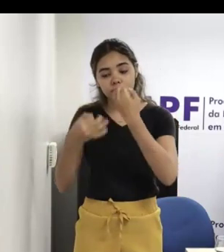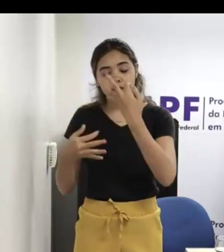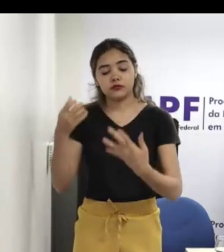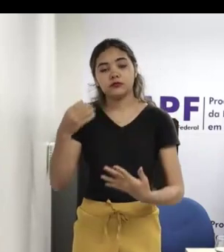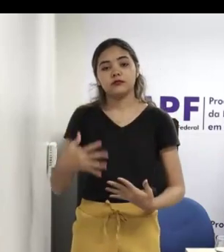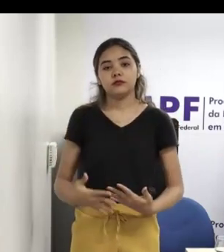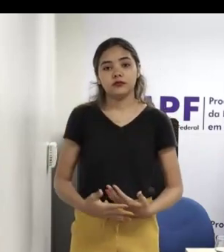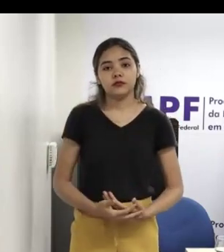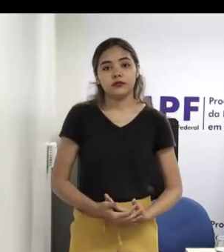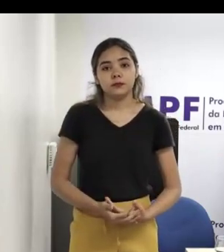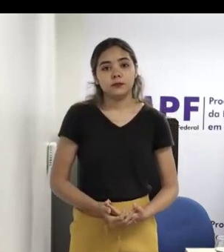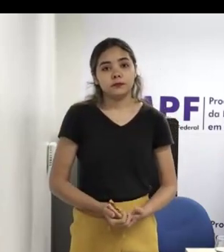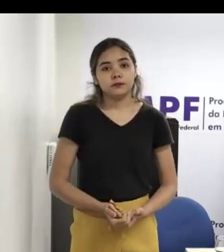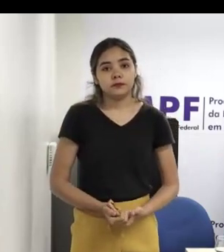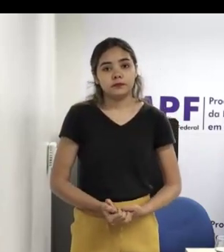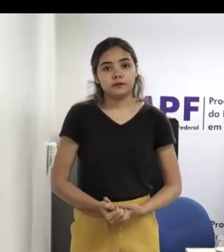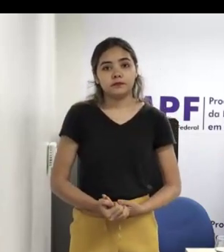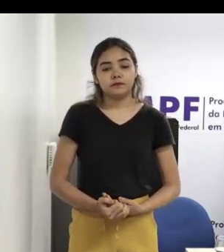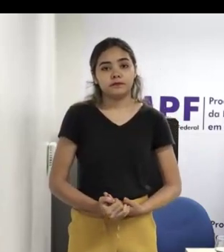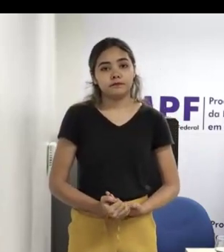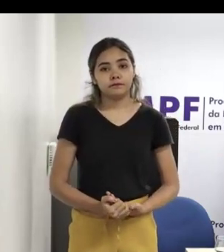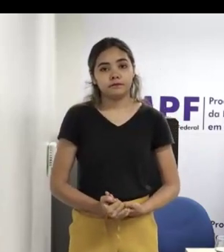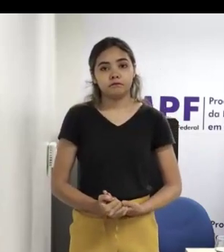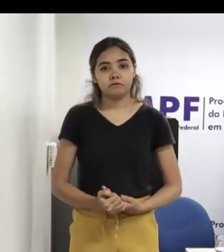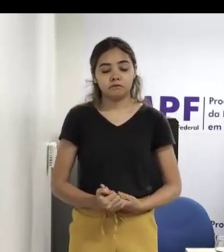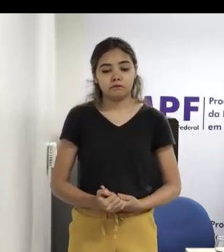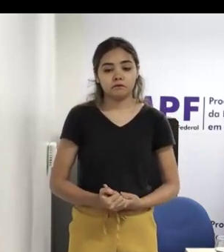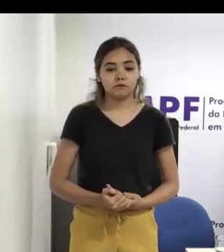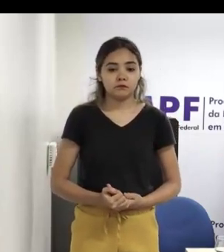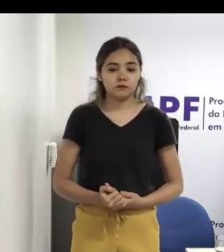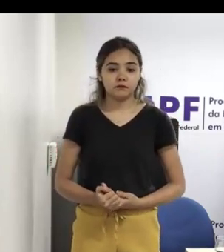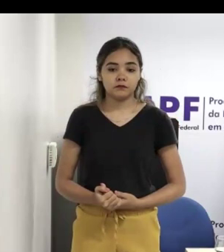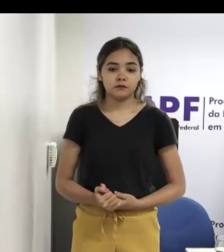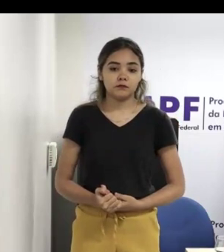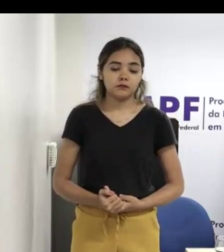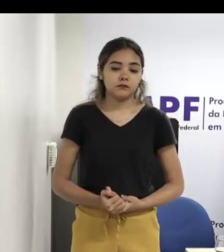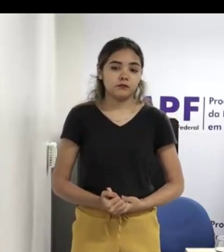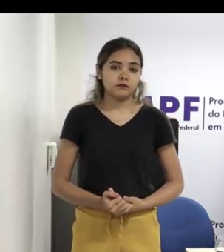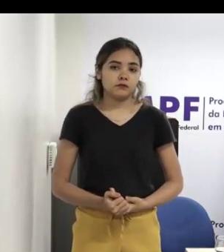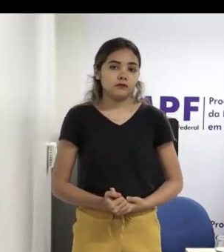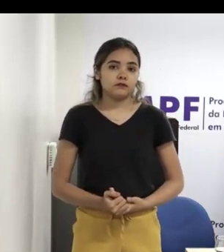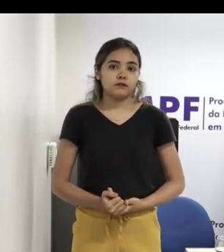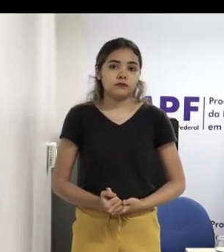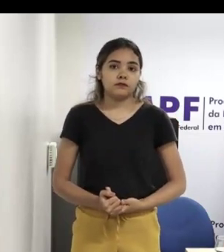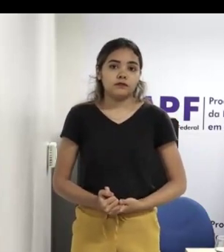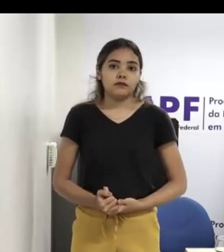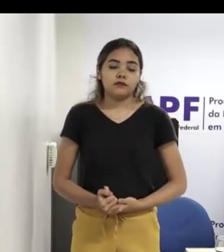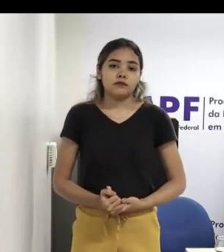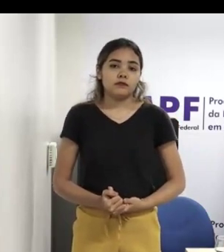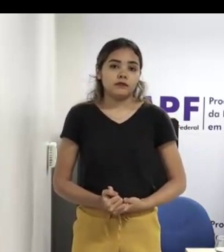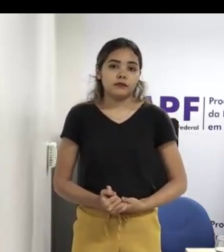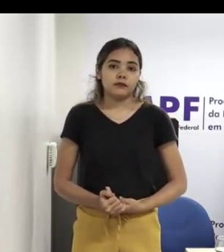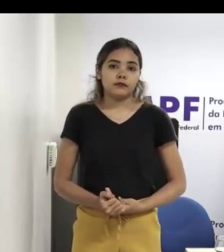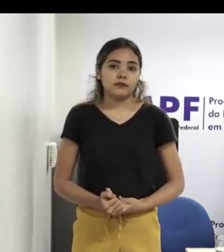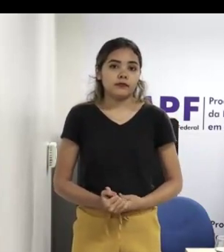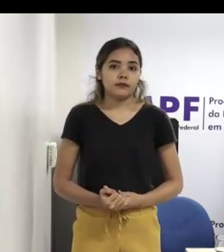Mas você tá o tempo todo ali é ruminando aquela situação certo então no colhimento dessas provas